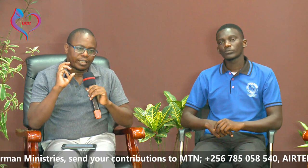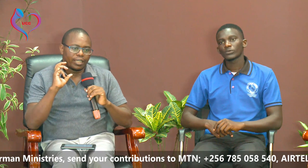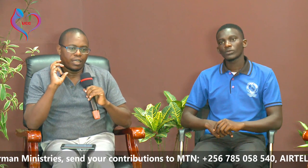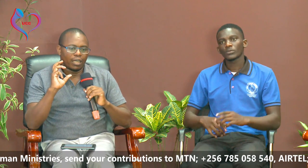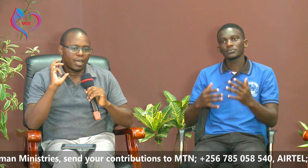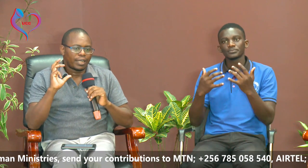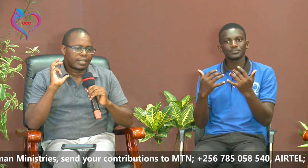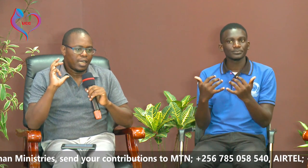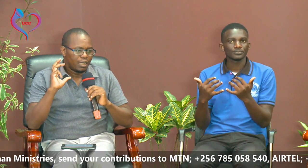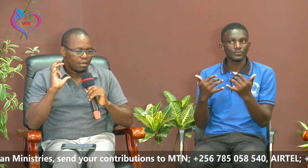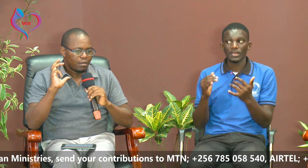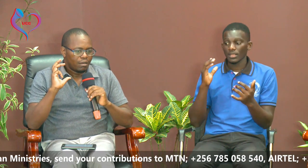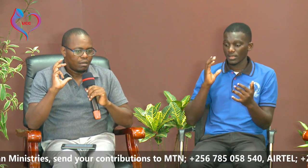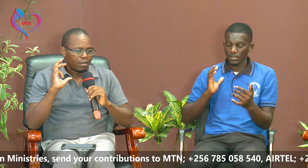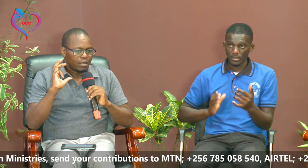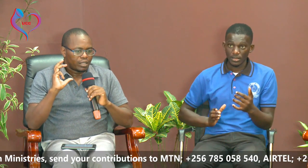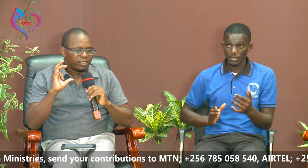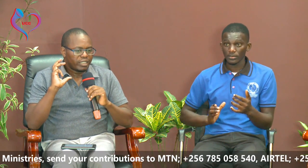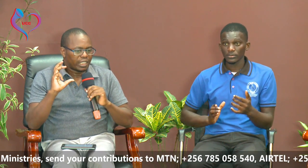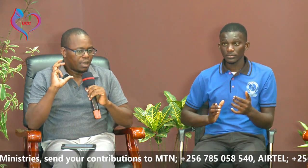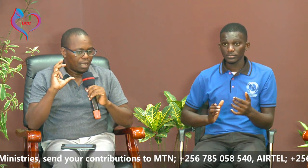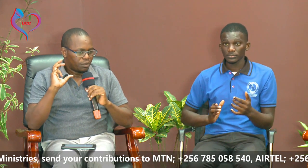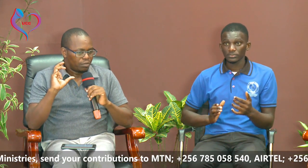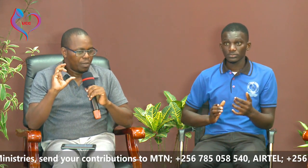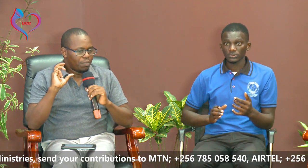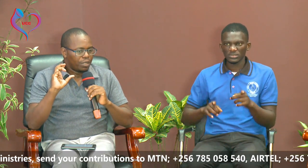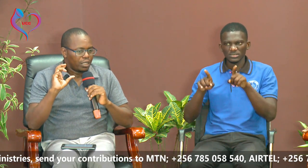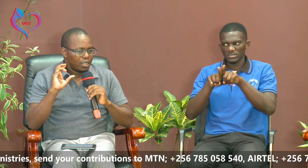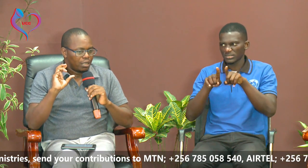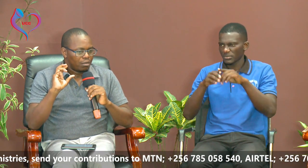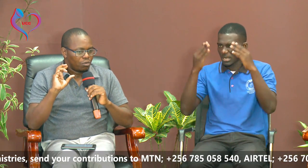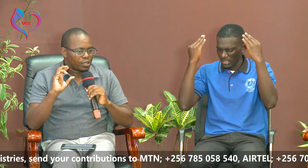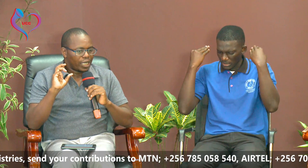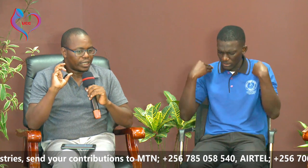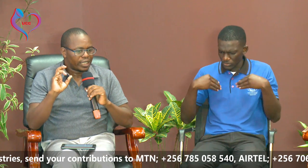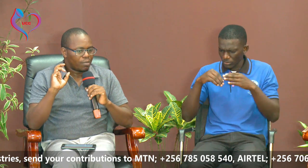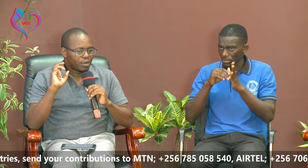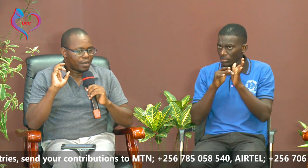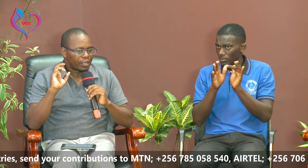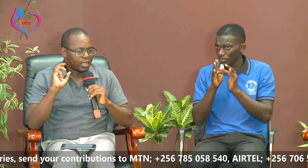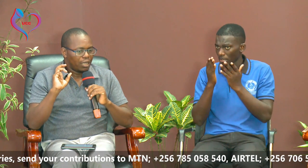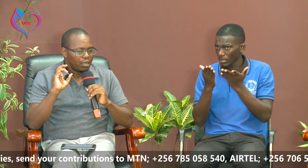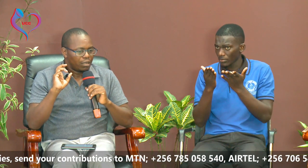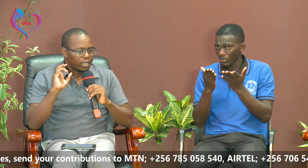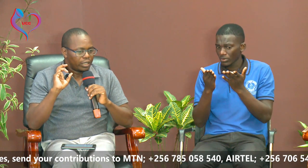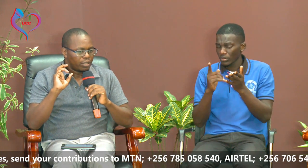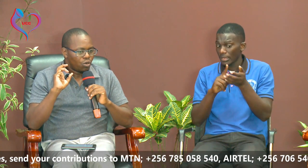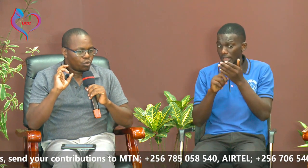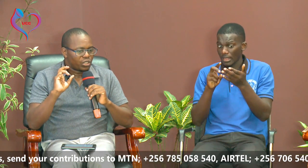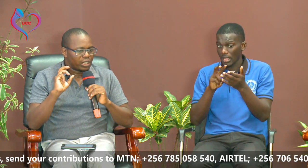Kati character chiringa chambalo mu Bible wosange chigambo character olusi